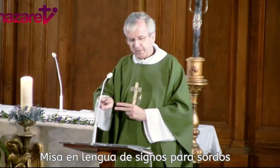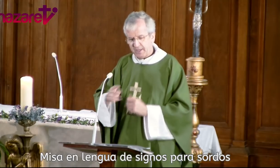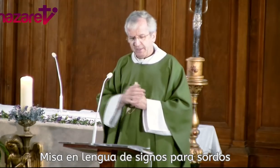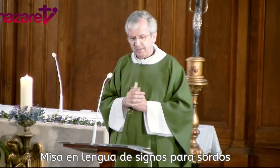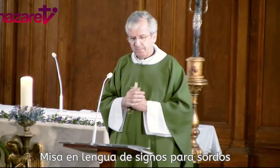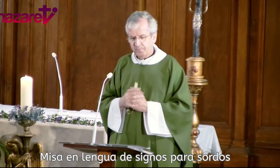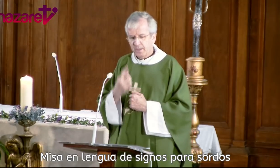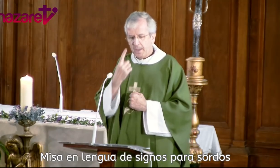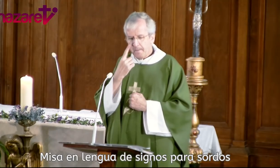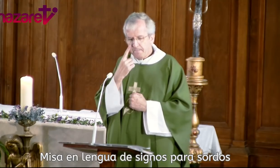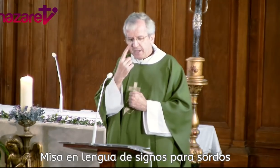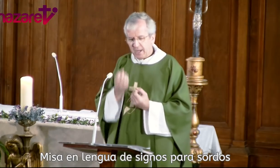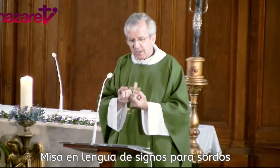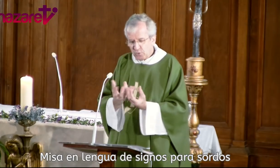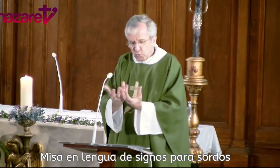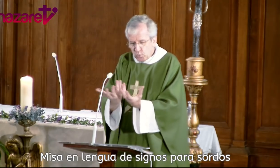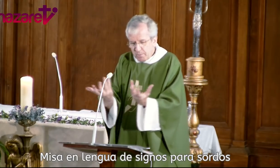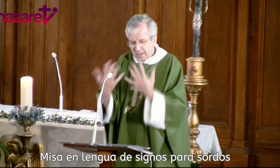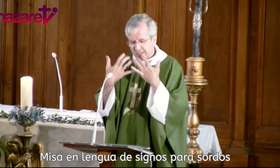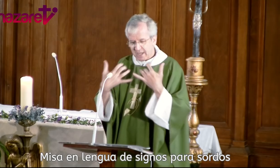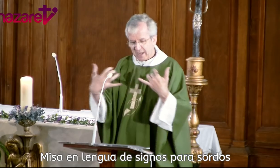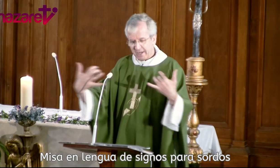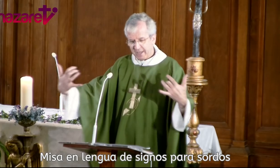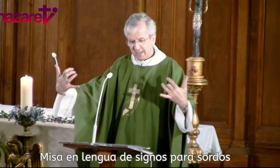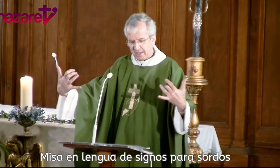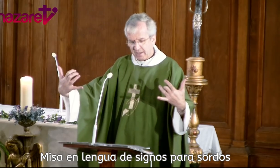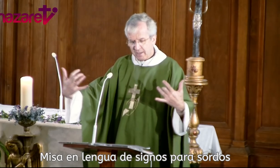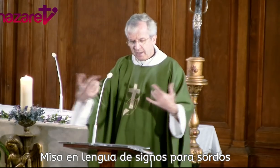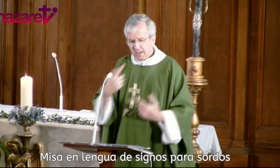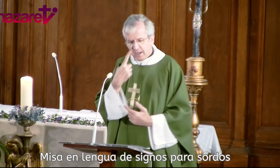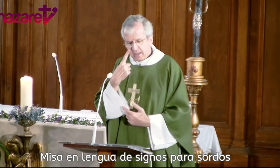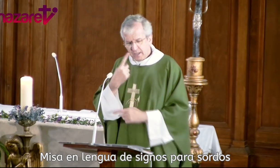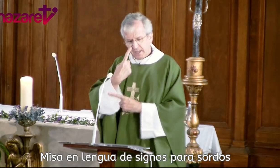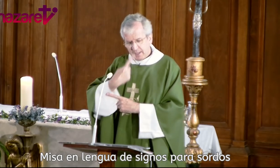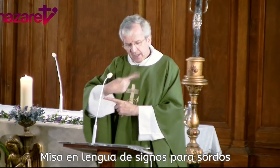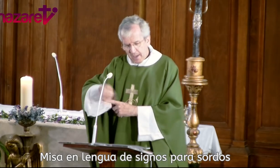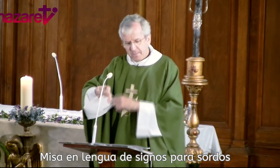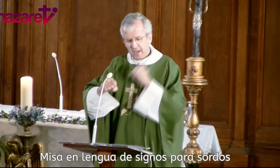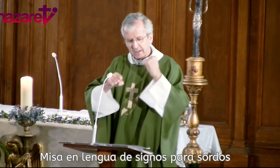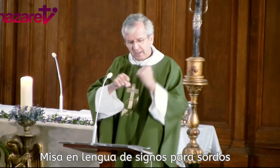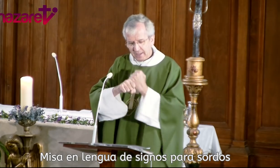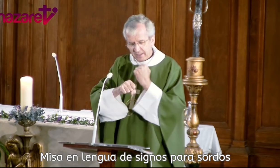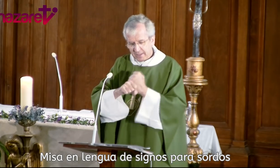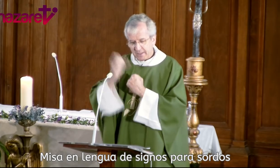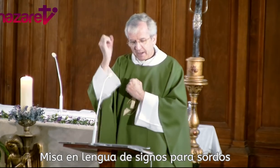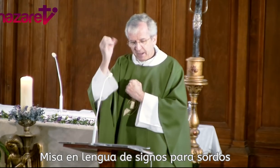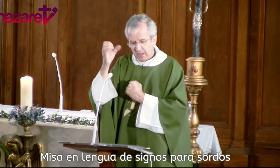verdad, mira tu inmensa grey y dígnate enviarle